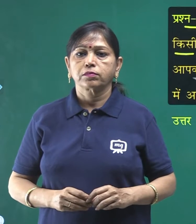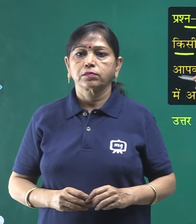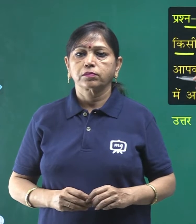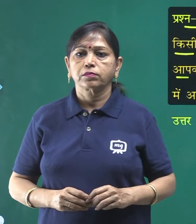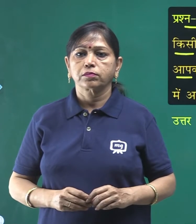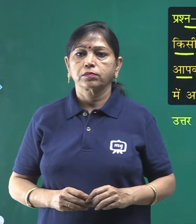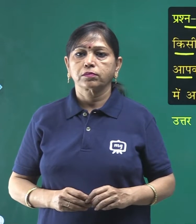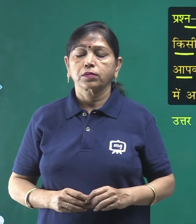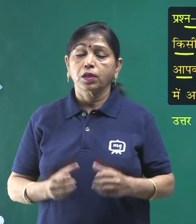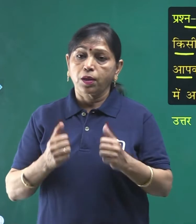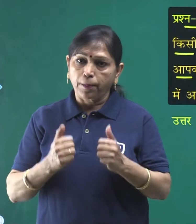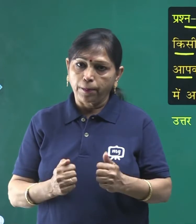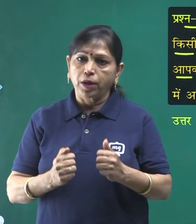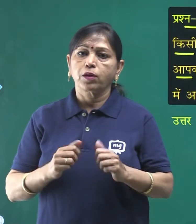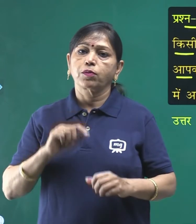बैठे आपके मित्र की